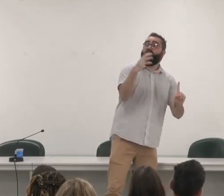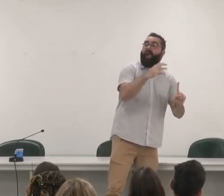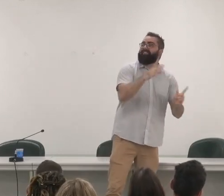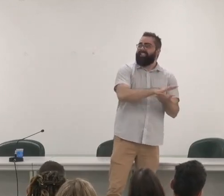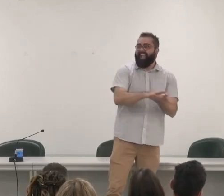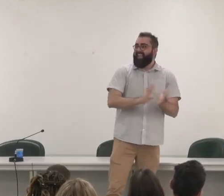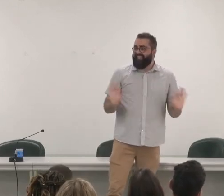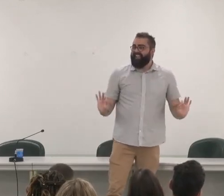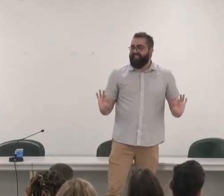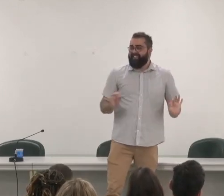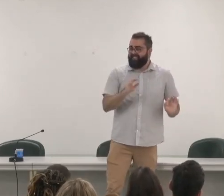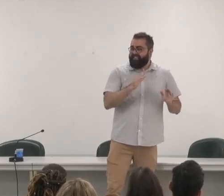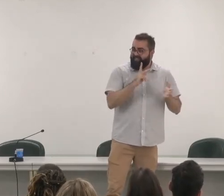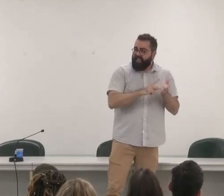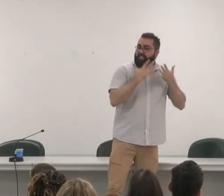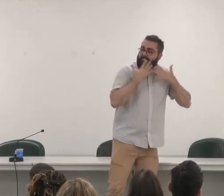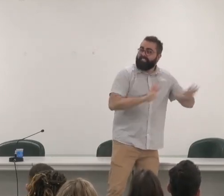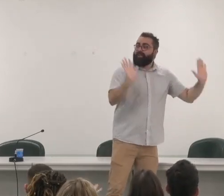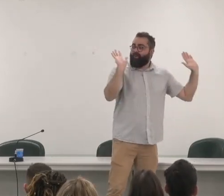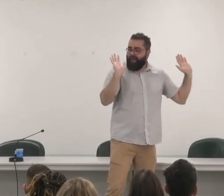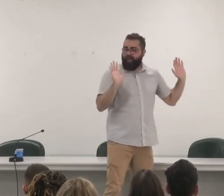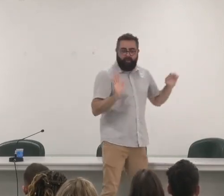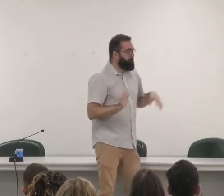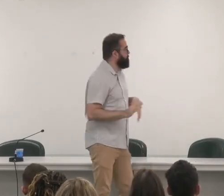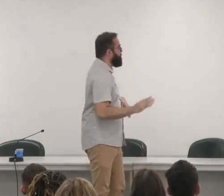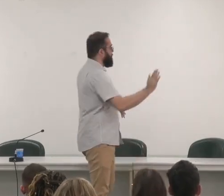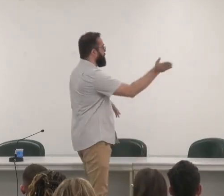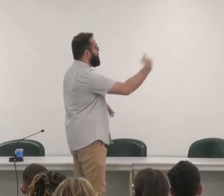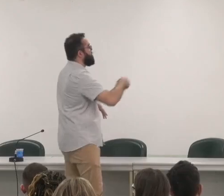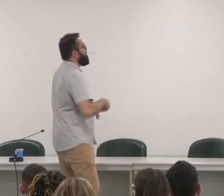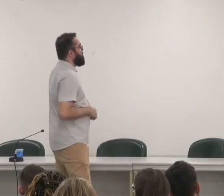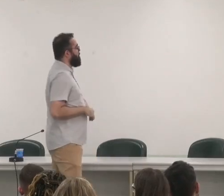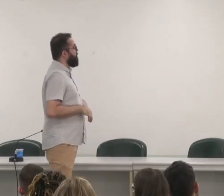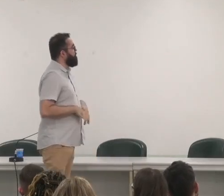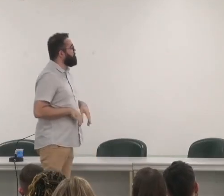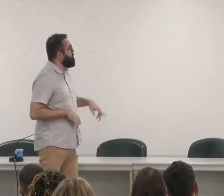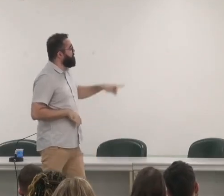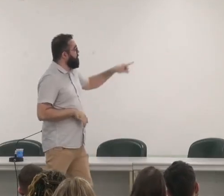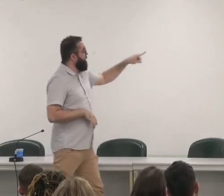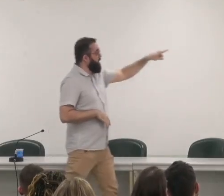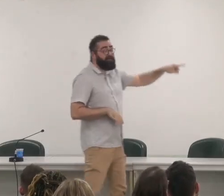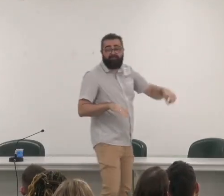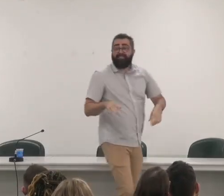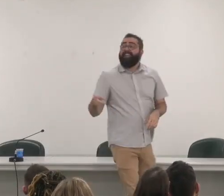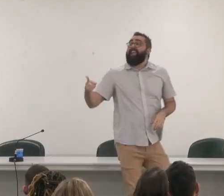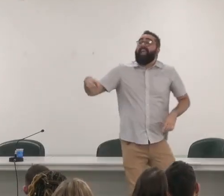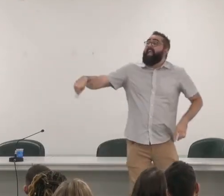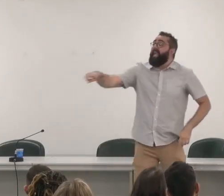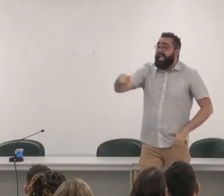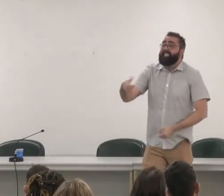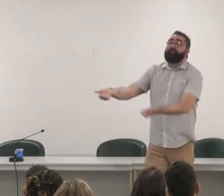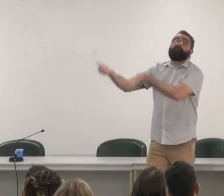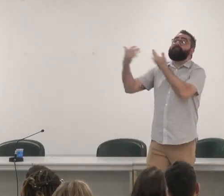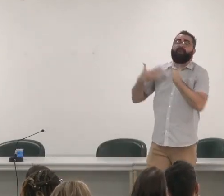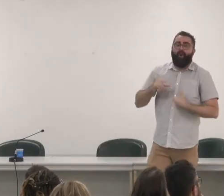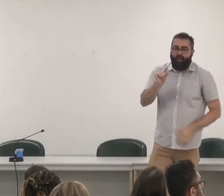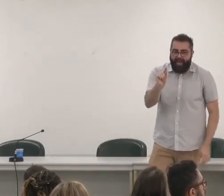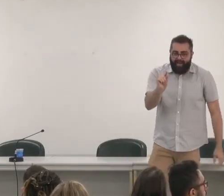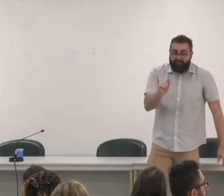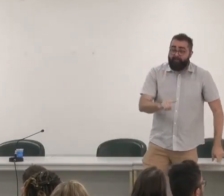coletássemos narrativas, né, sem nenhum tipo de influência, para que a gente pudesse testemunhar o surgimento dessa língua. Então, o